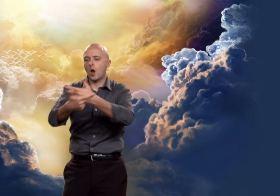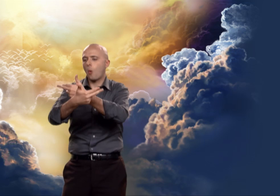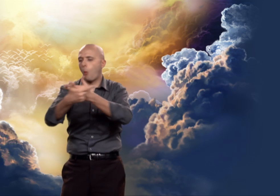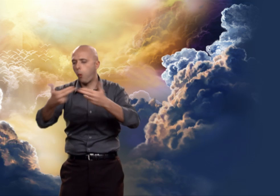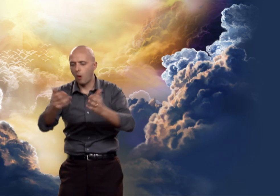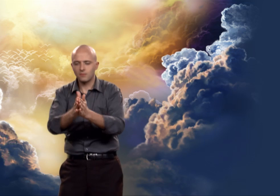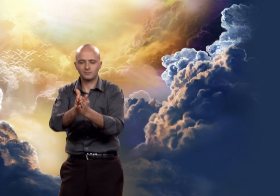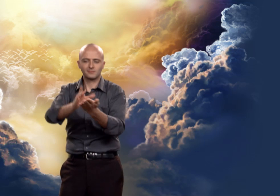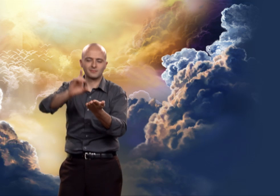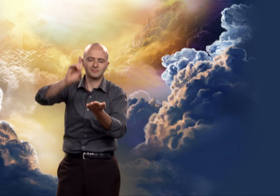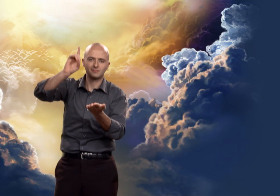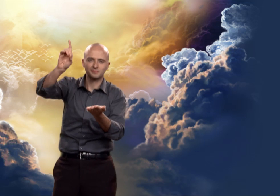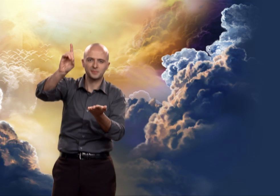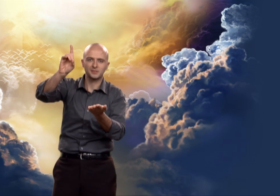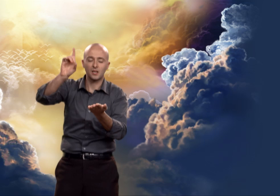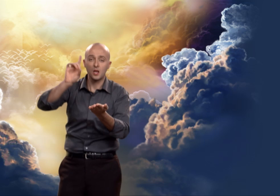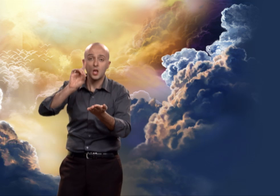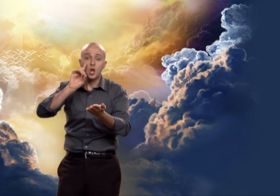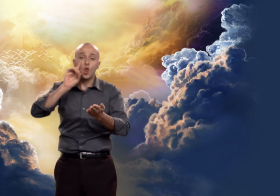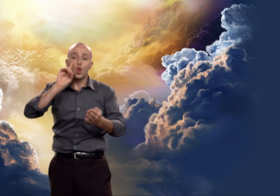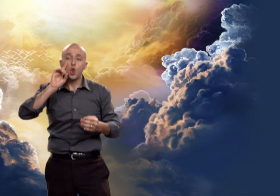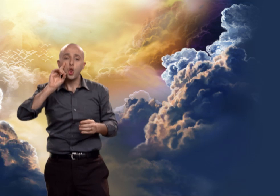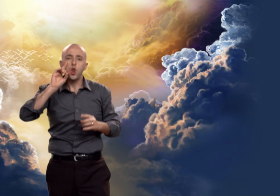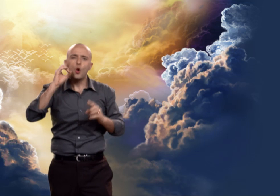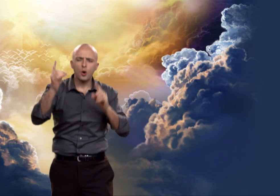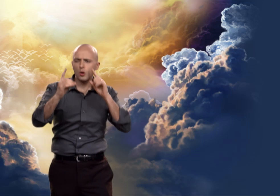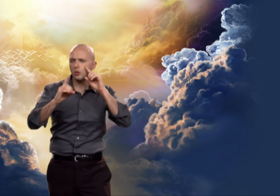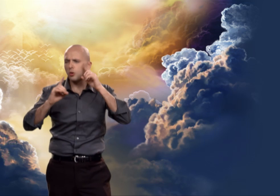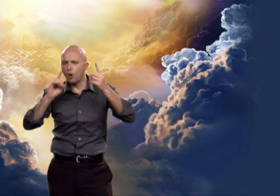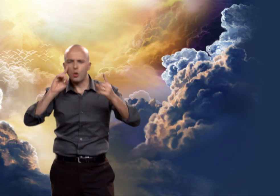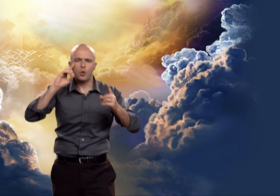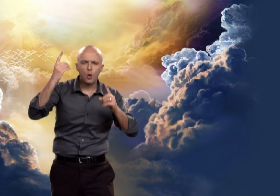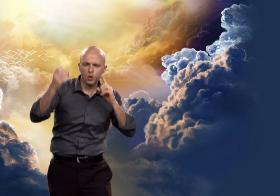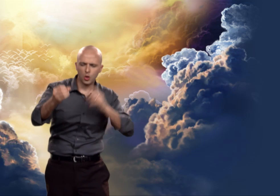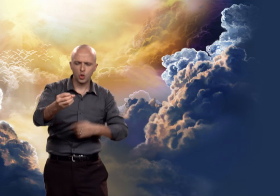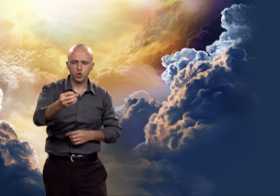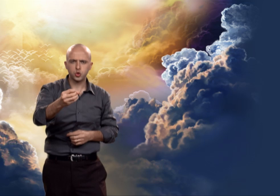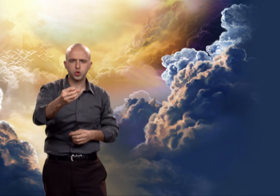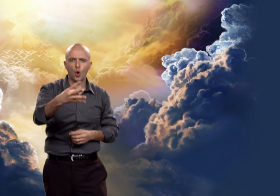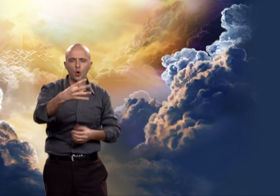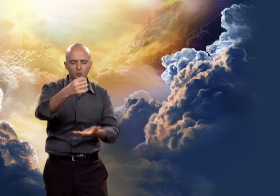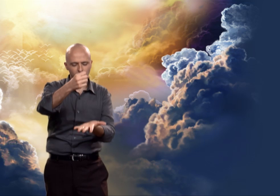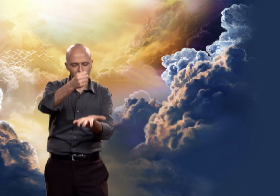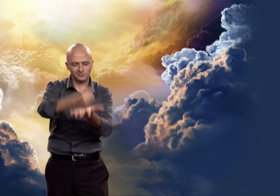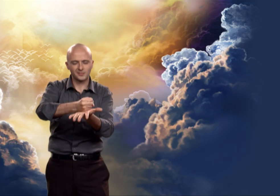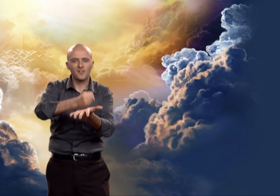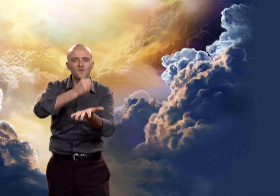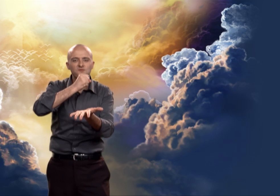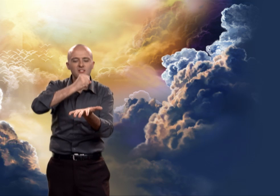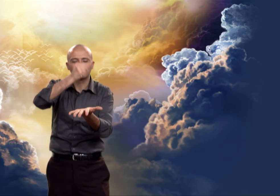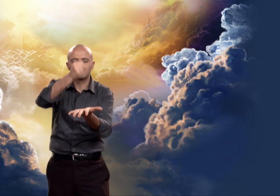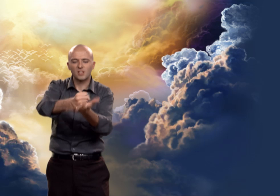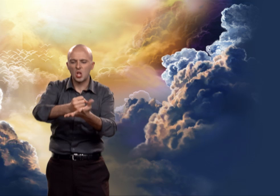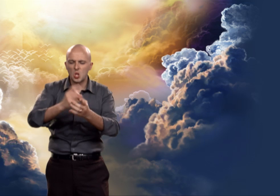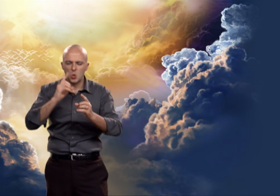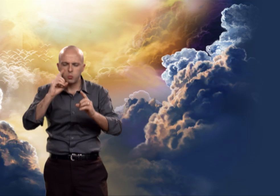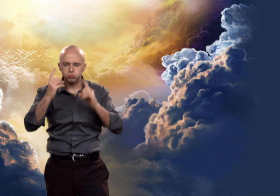Deus. Se as pessoas rejeitam os ensinos bíblicos sobre a divindade de Cristo, é inútil argumentar com elas, pois